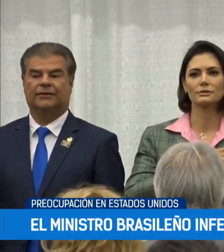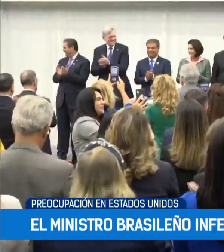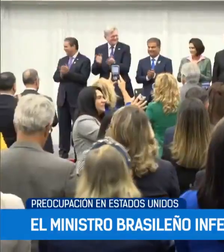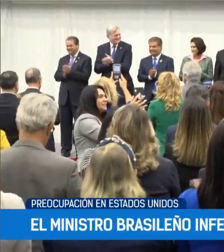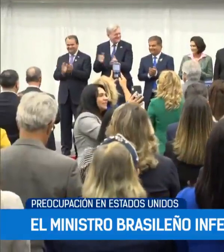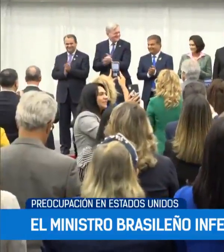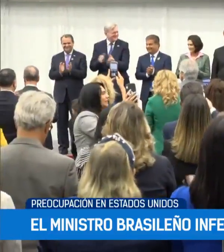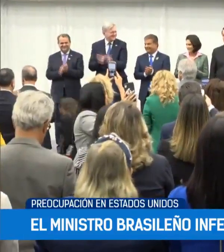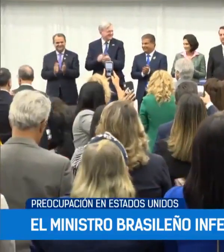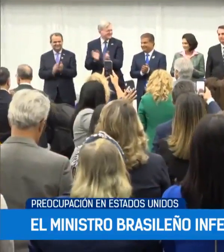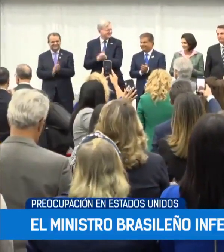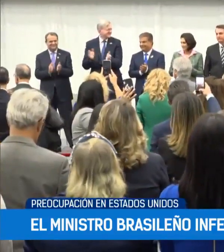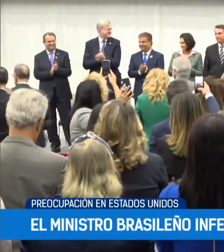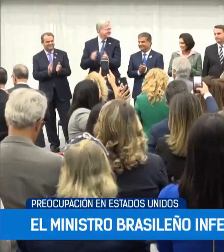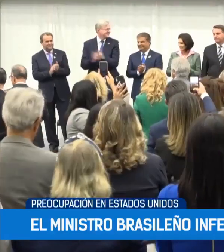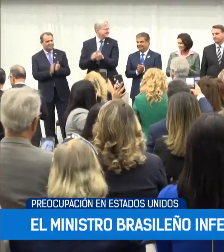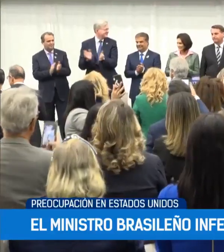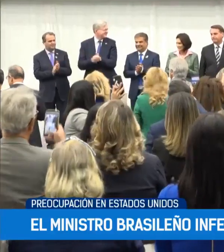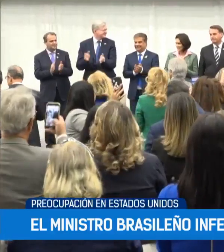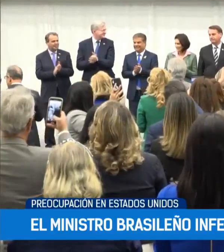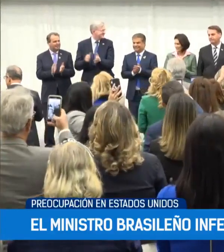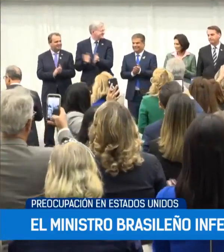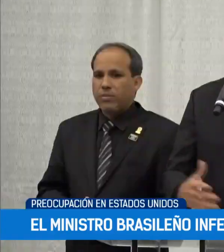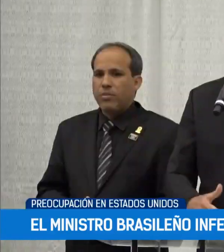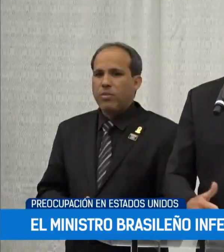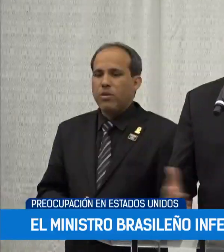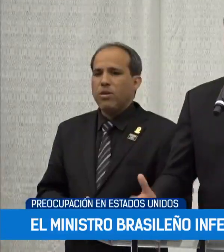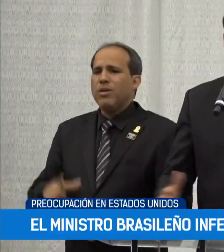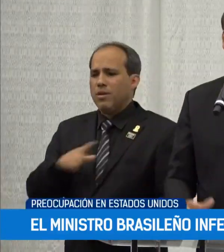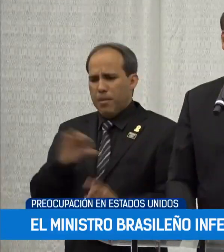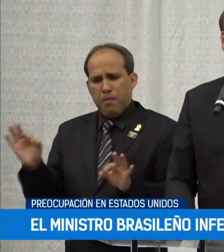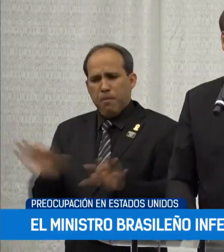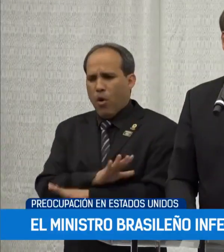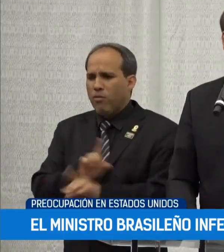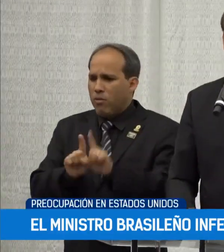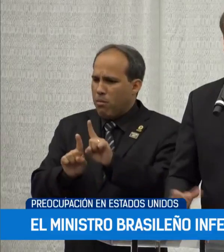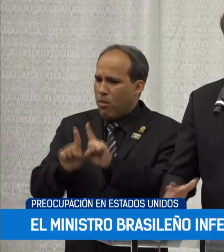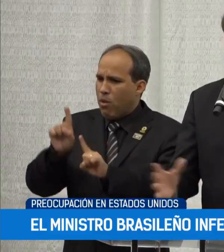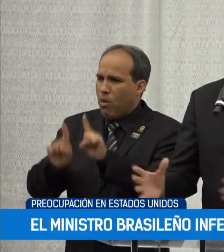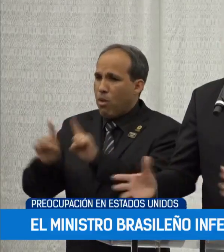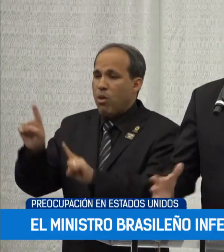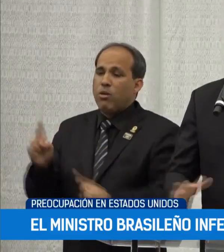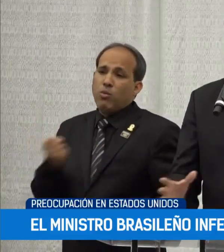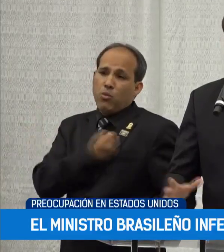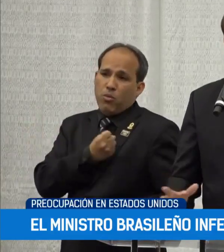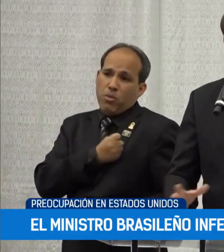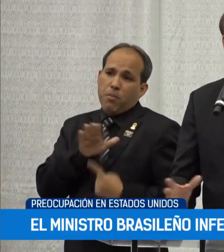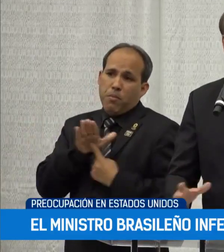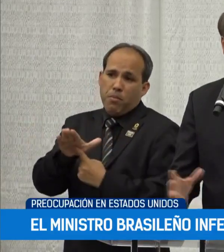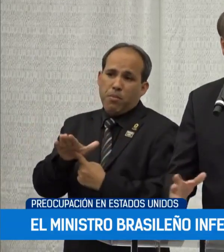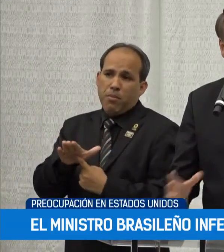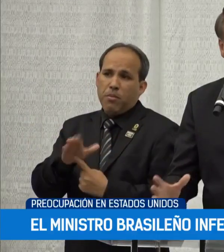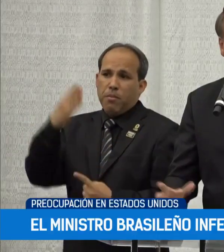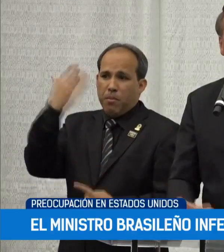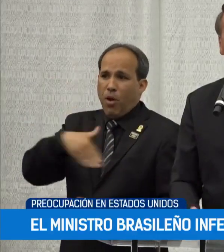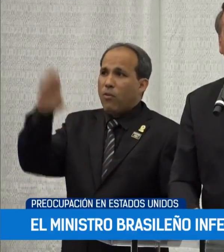dijo que estaba tranquilo que no tiene miedo de lo que ha pasado aseguró horas más tarde desde la casa blanca el propio presidente